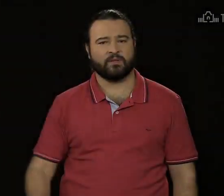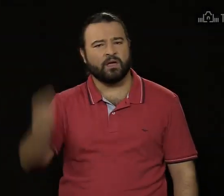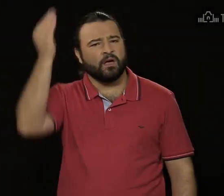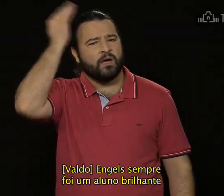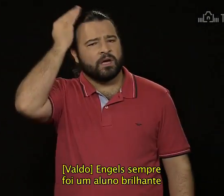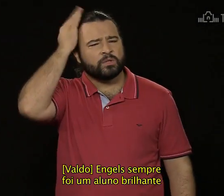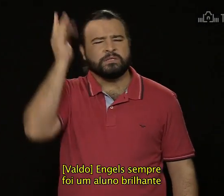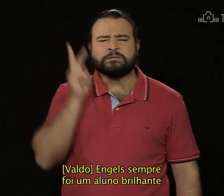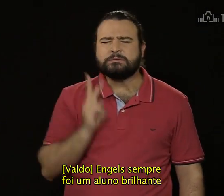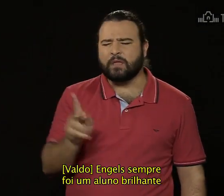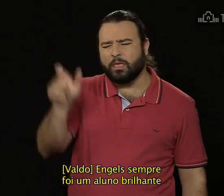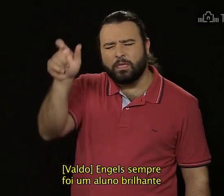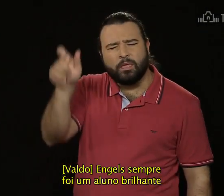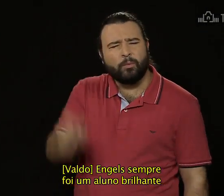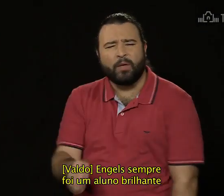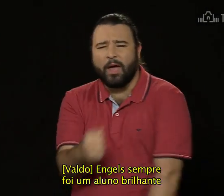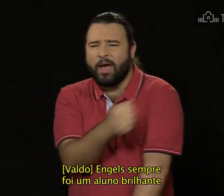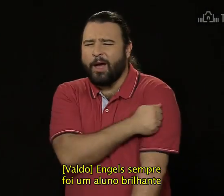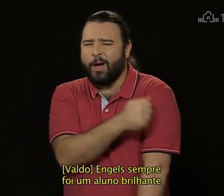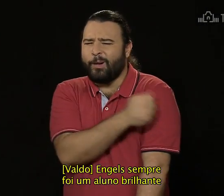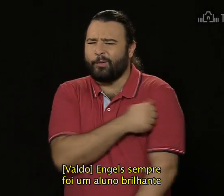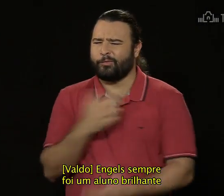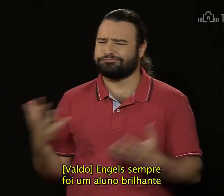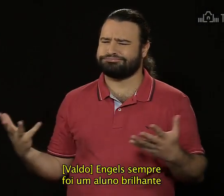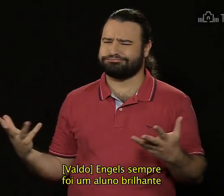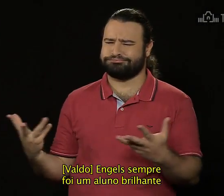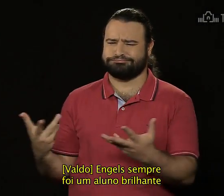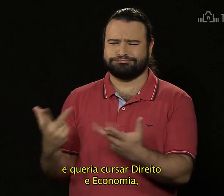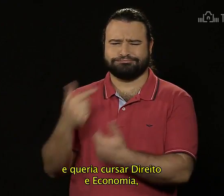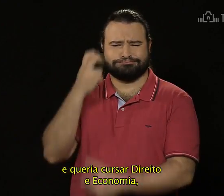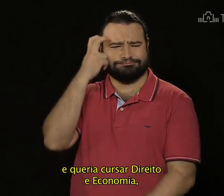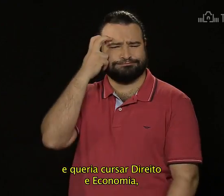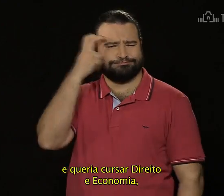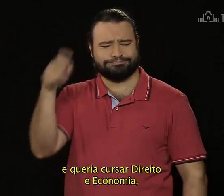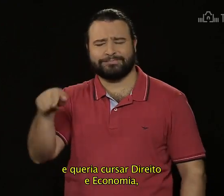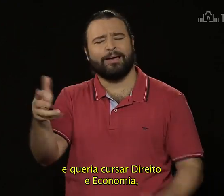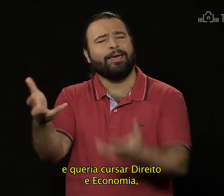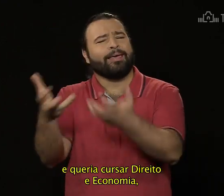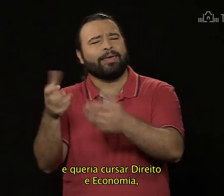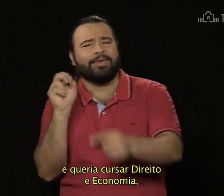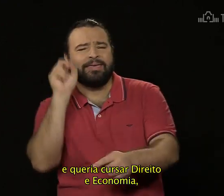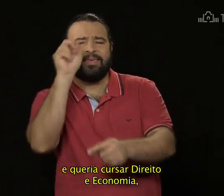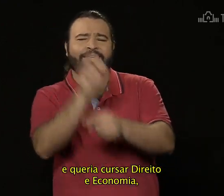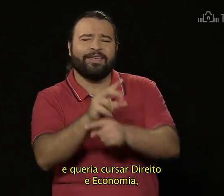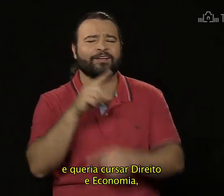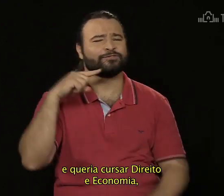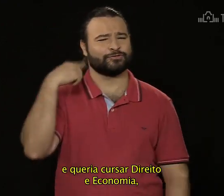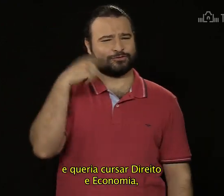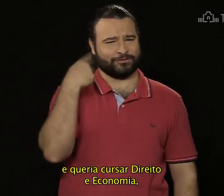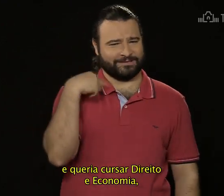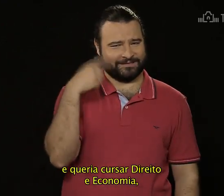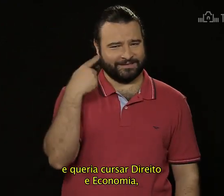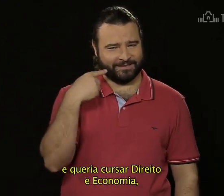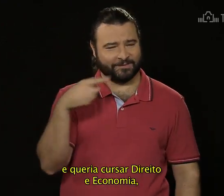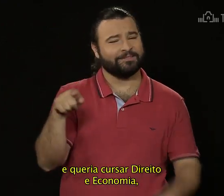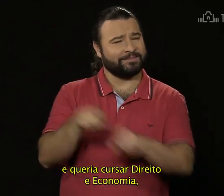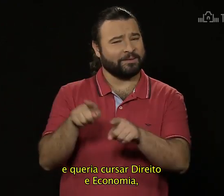Engels sempre foi um aluno brilhante e queria cursar Direito e